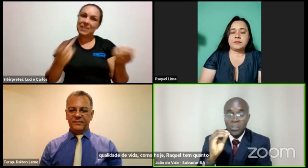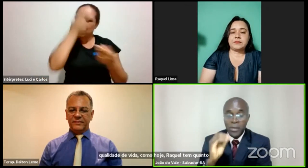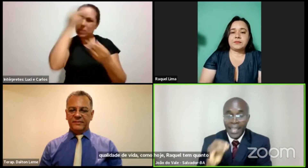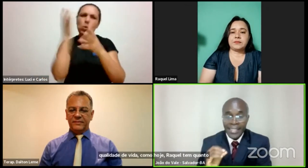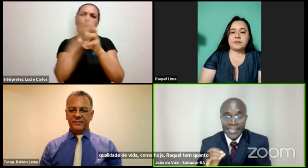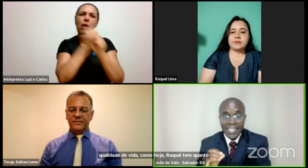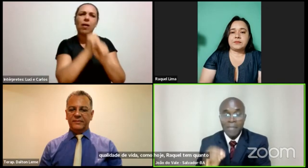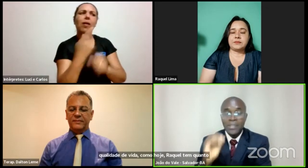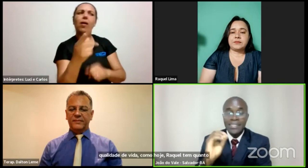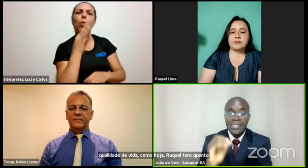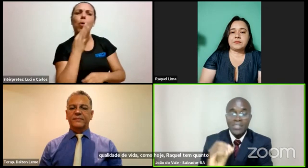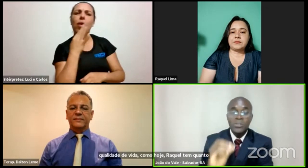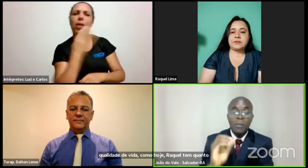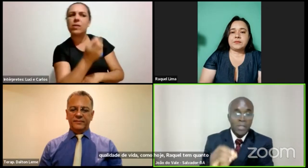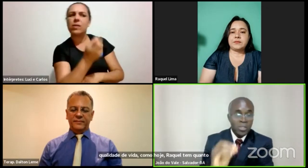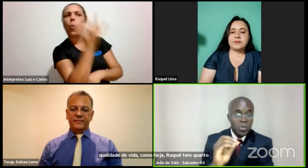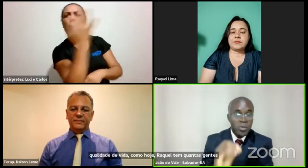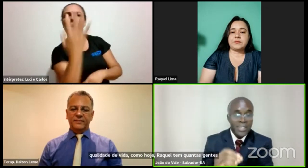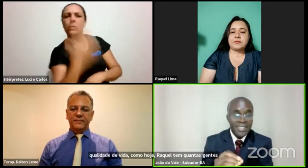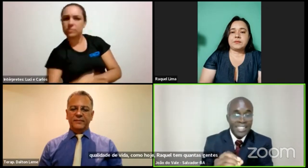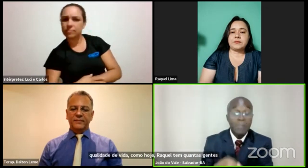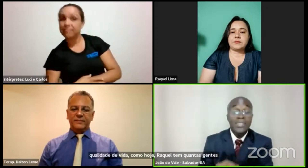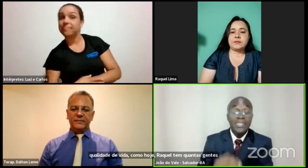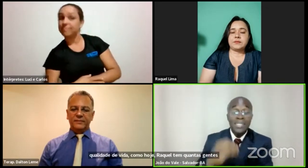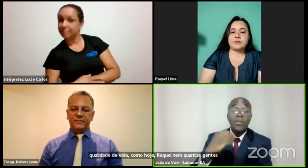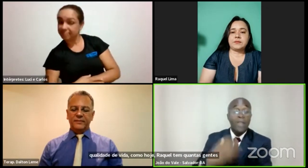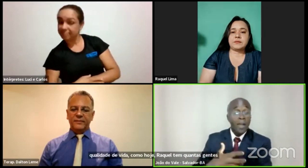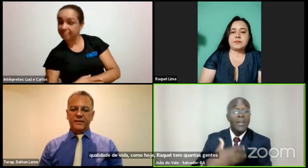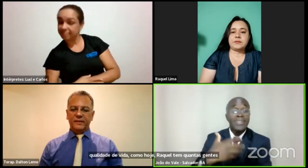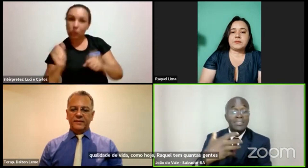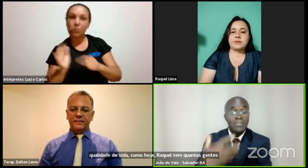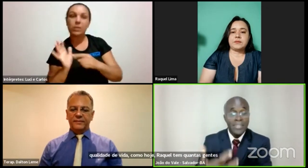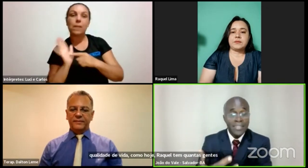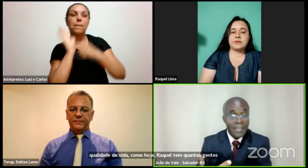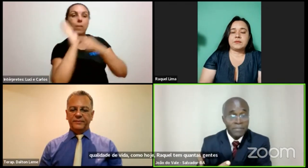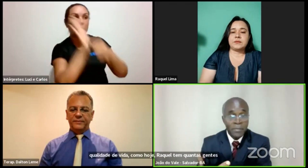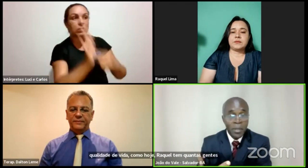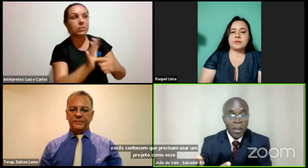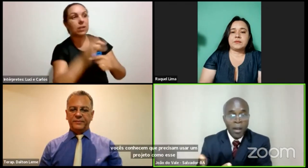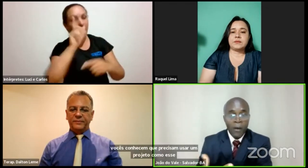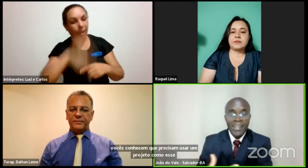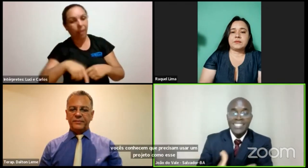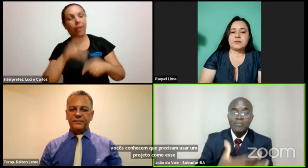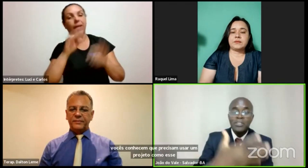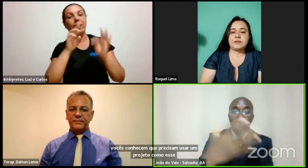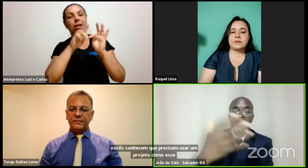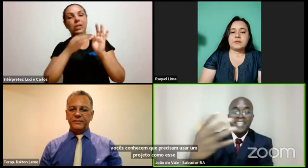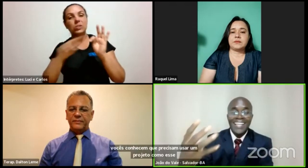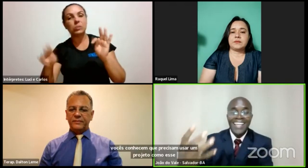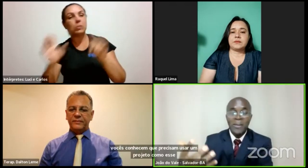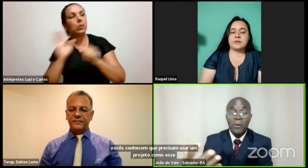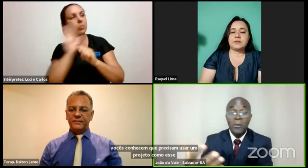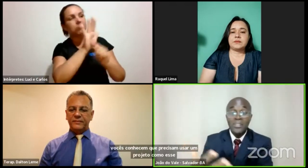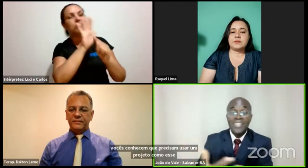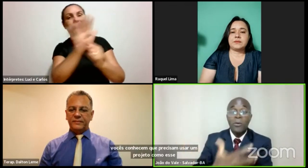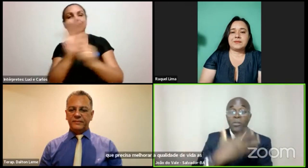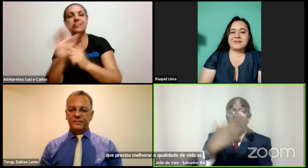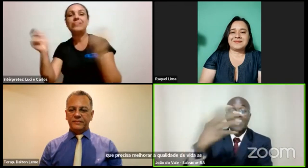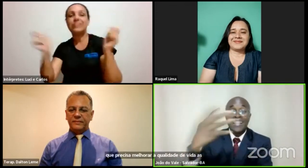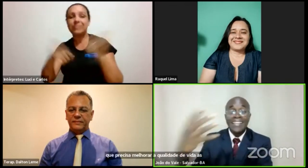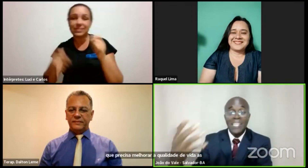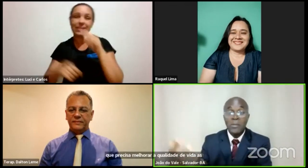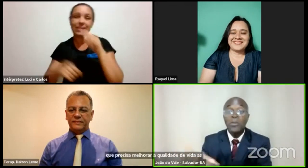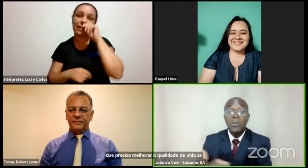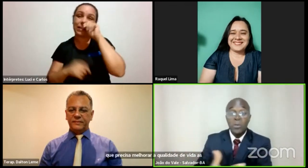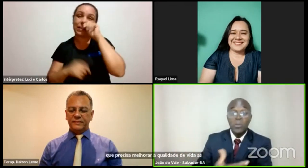gentes vocês conhecem que precisam usar um projeto como esse, que precisa melhorar a qualidade de vida? Olha as afeições de Raquel hoje, é o